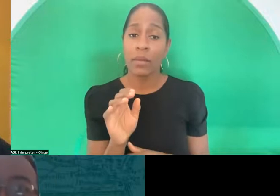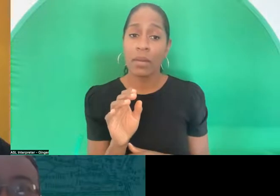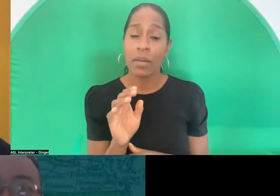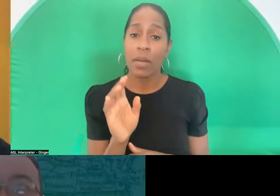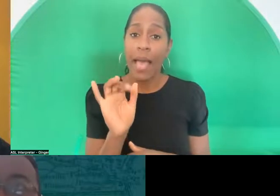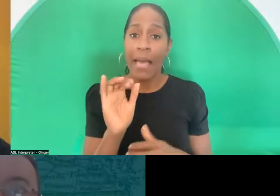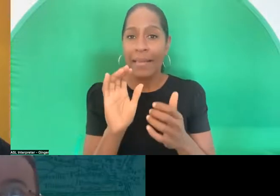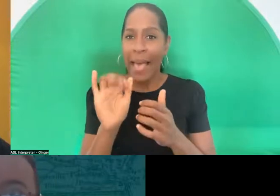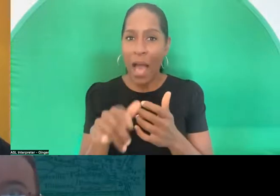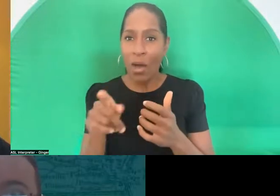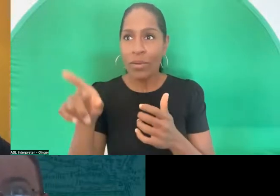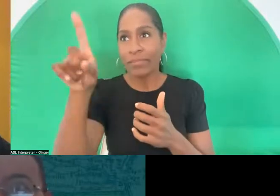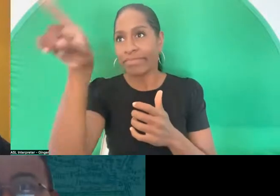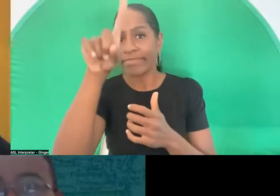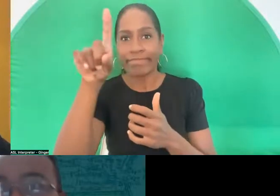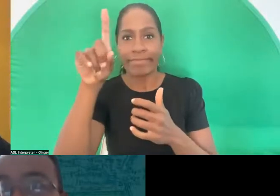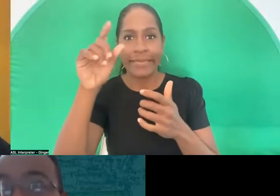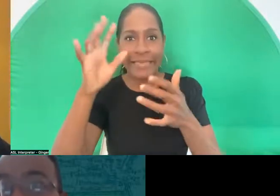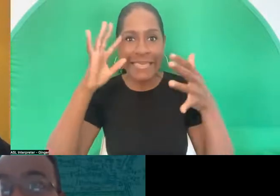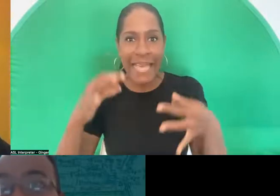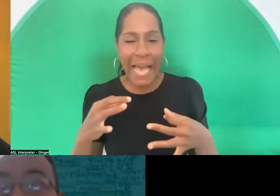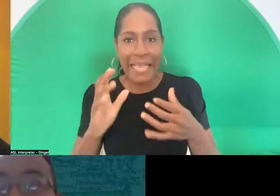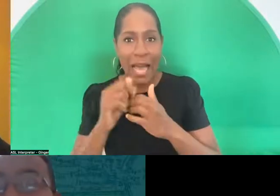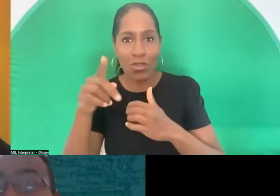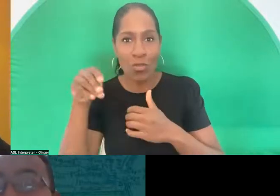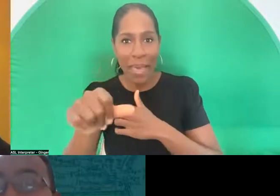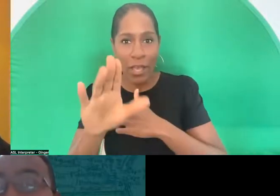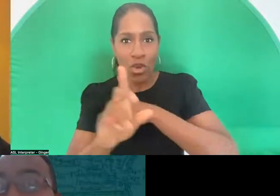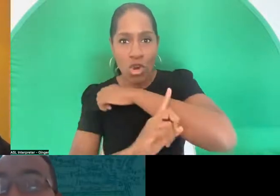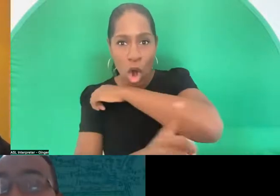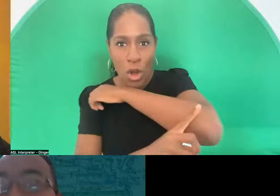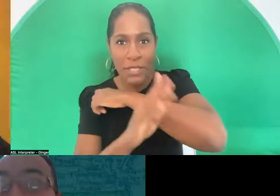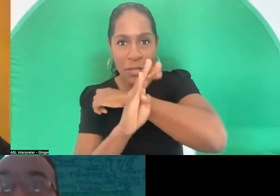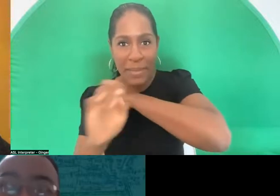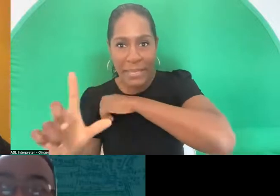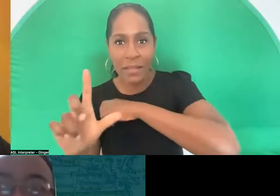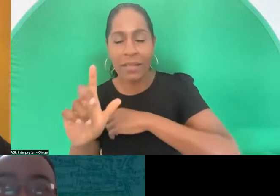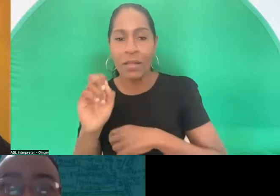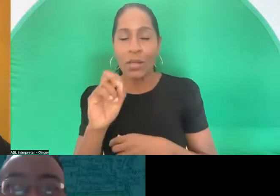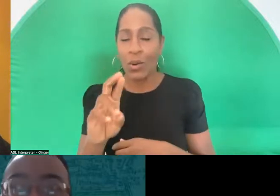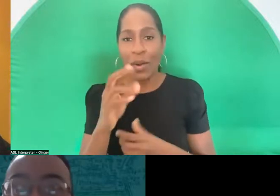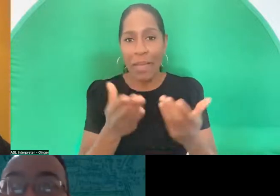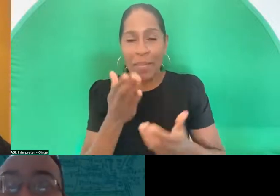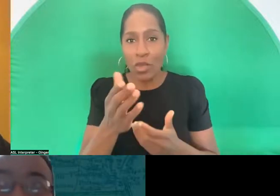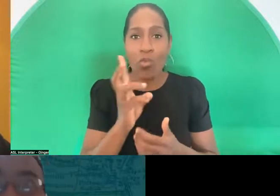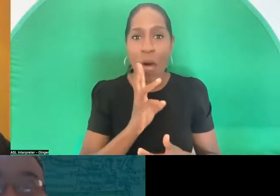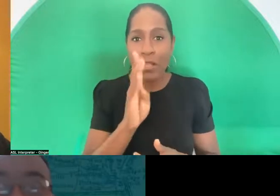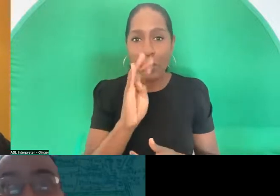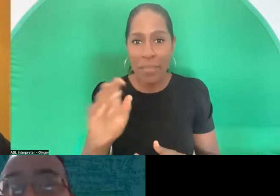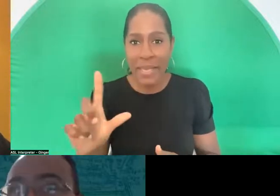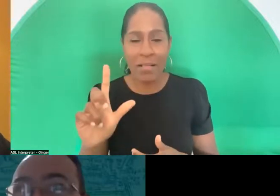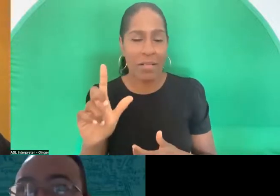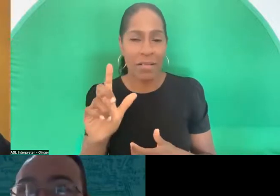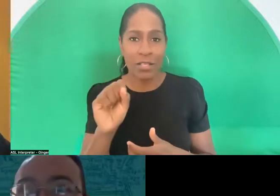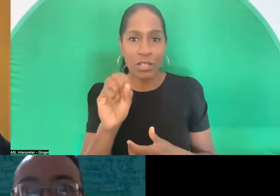importante cuanto uno paga en la factura de la basura me decían Cuando llega